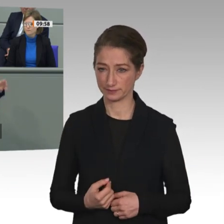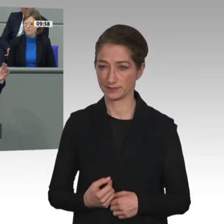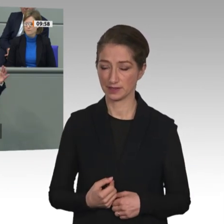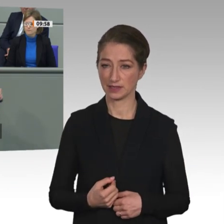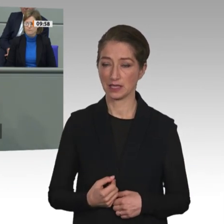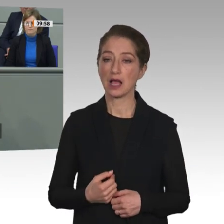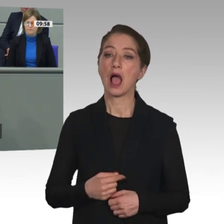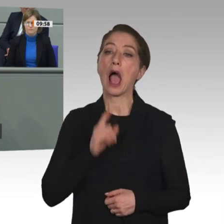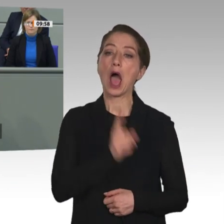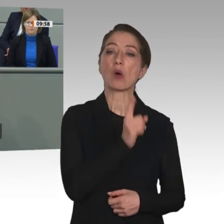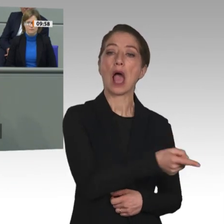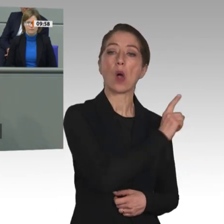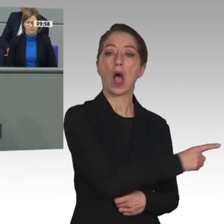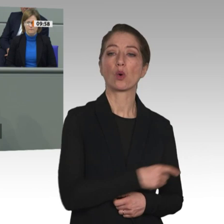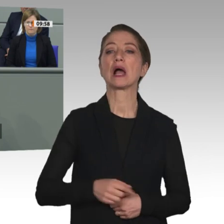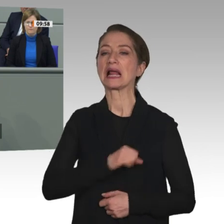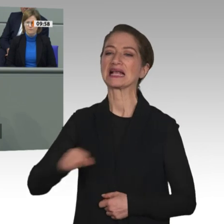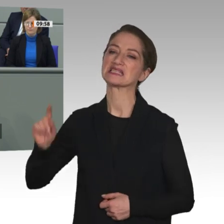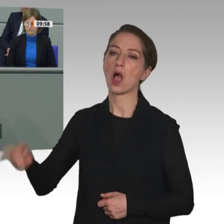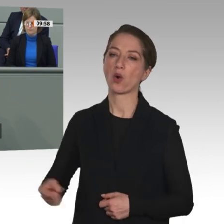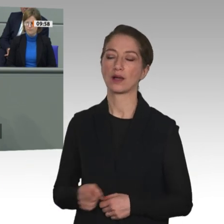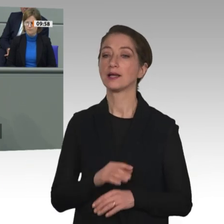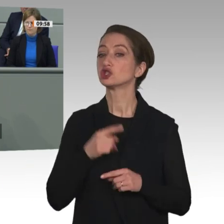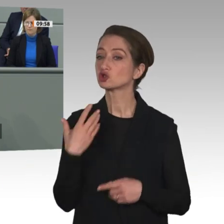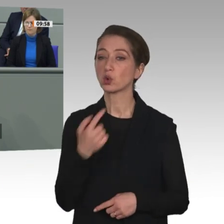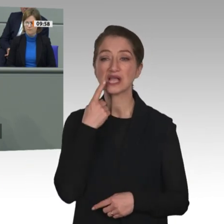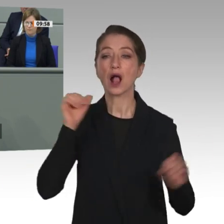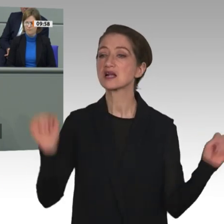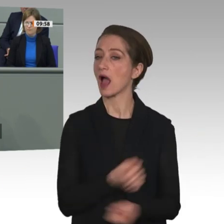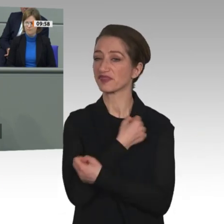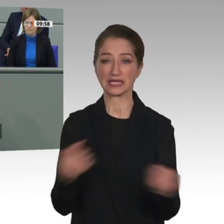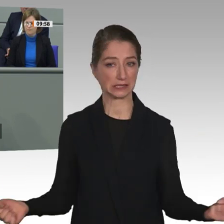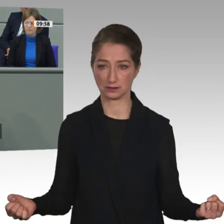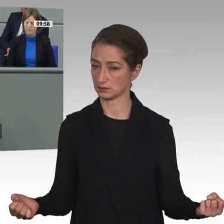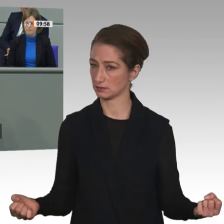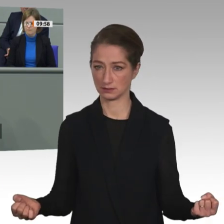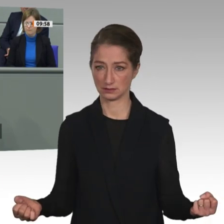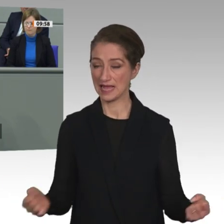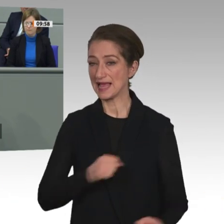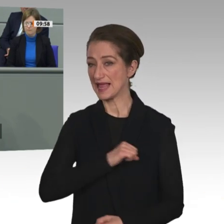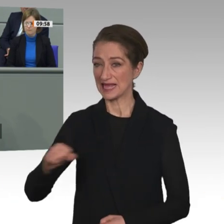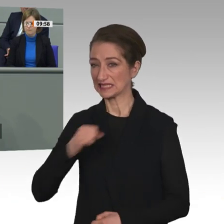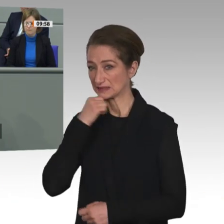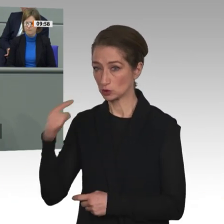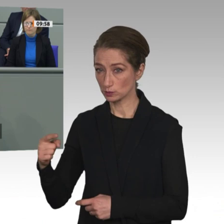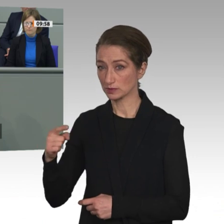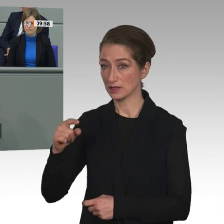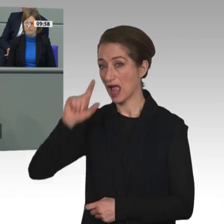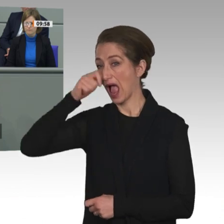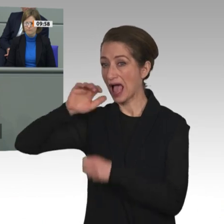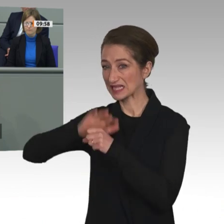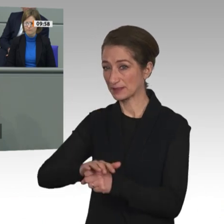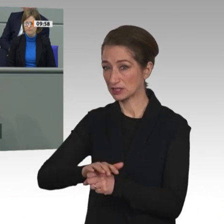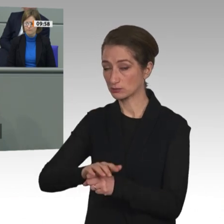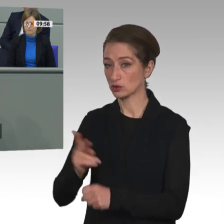indem man sagt, wir haben ja auch Linksextremismus. Der Rechtsextremismus, der Rechtsterrorismus, der Antisemitismus sind